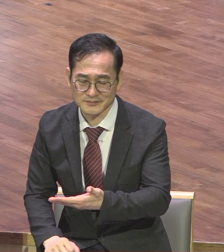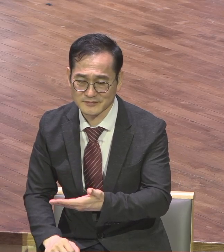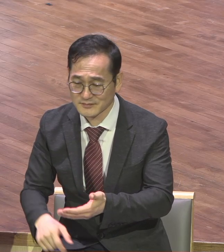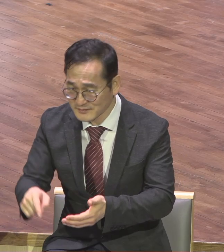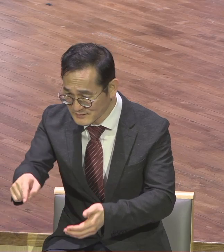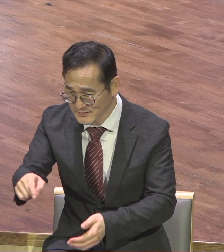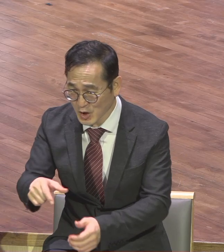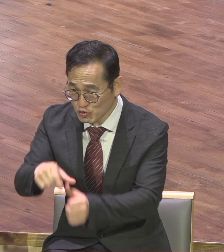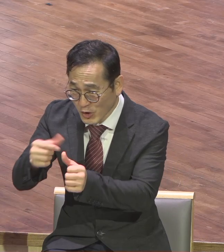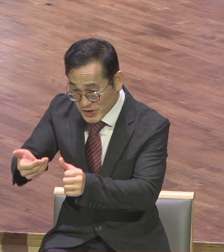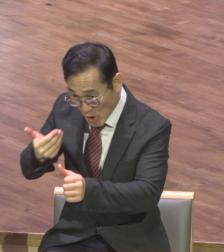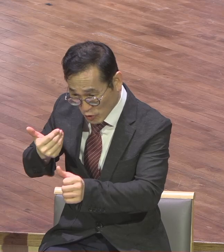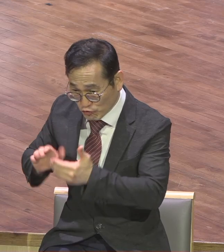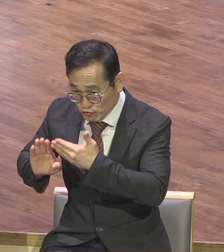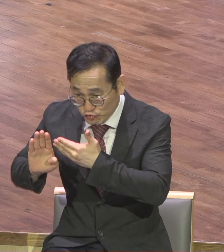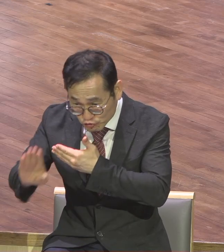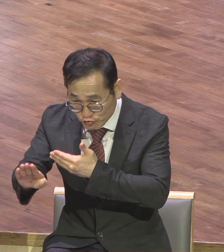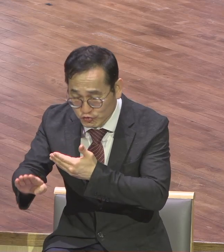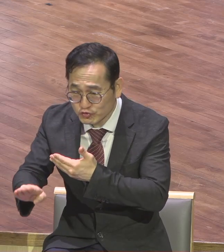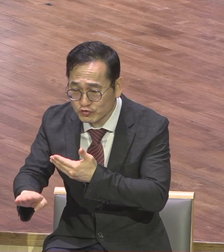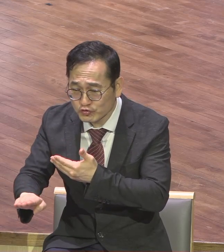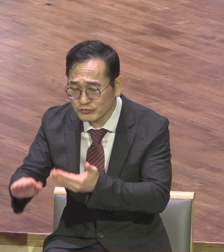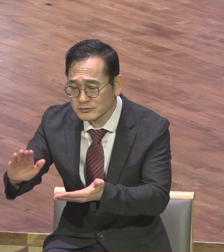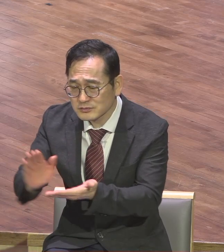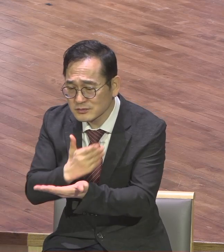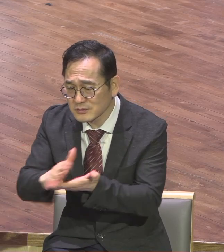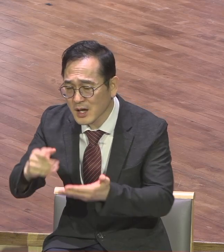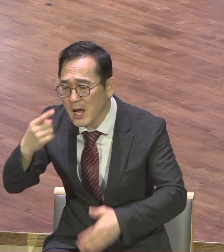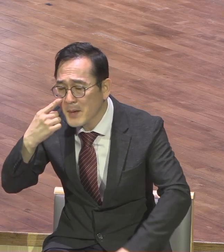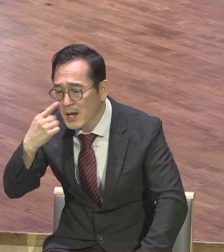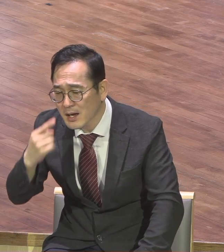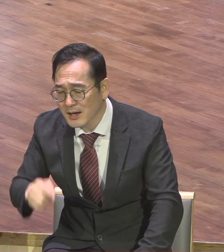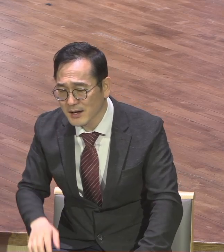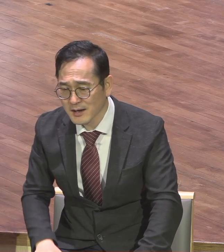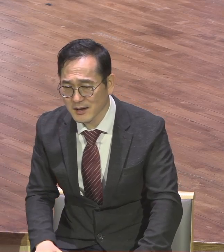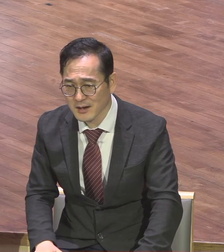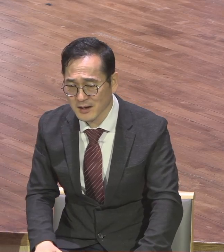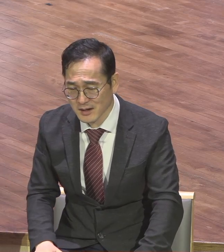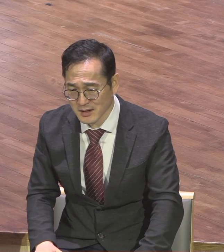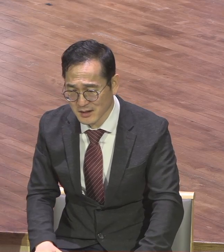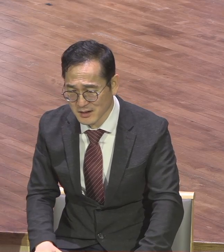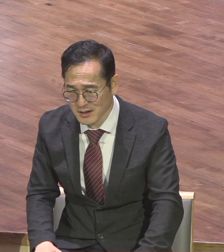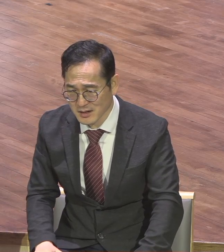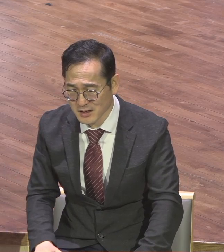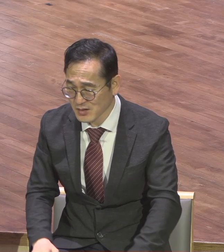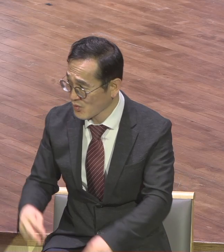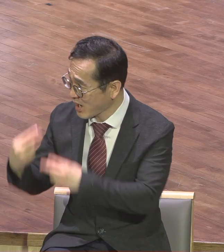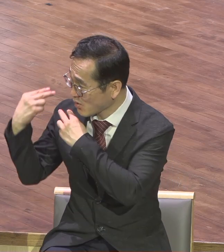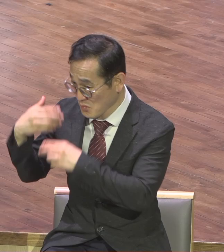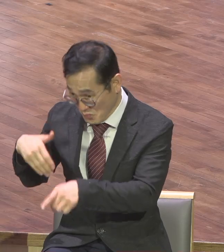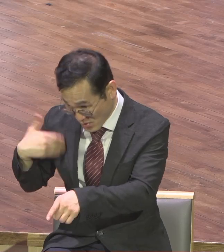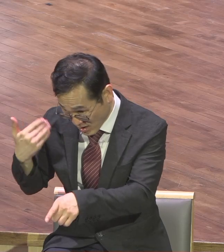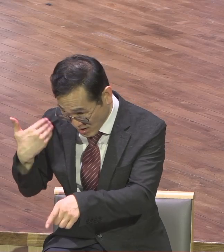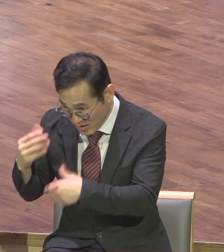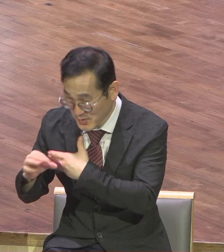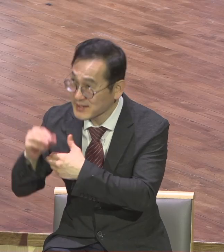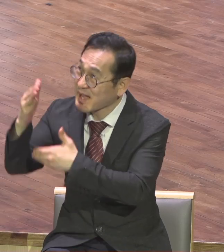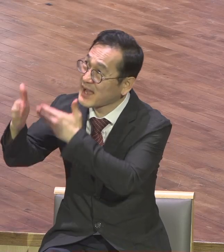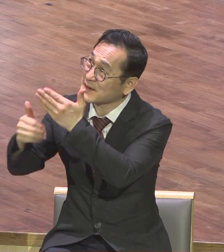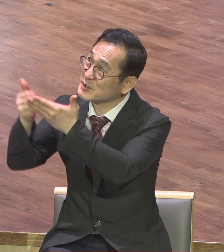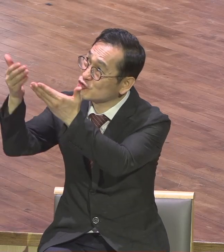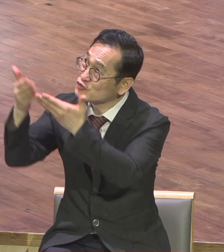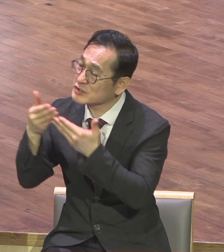구원 이전과 구원 이후를 제대로 인식하지 못하면 해분의 불의성을 누리지